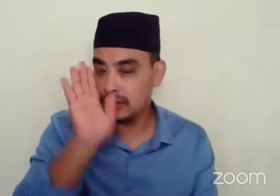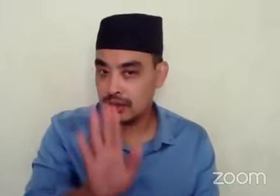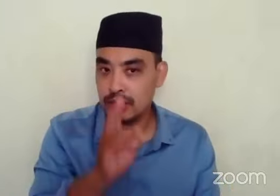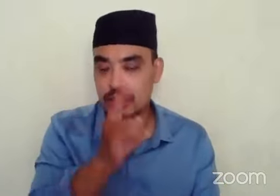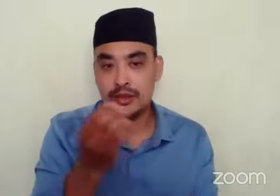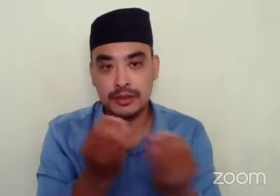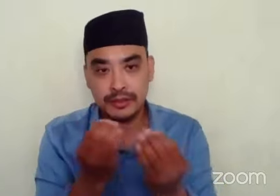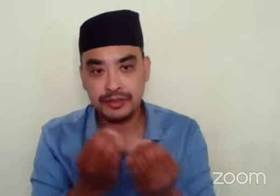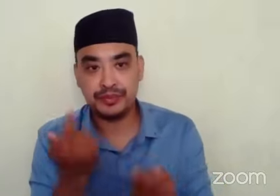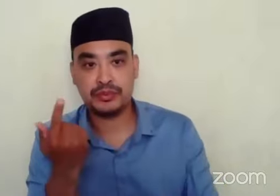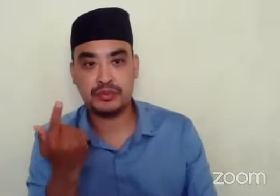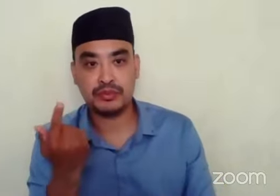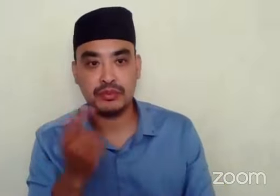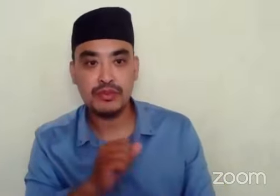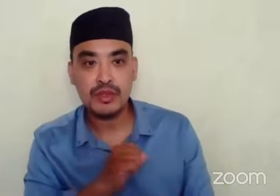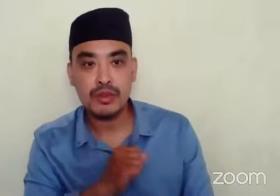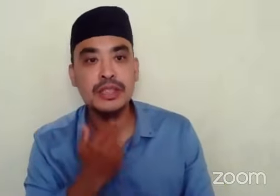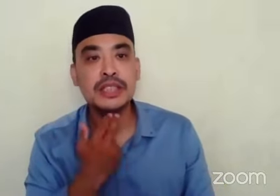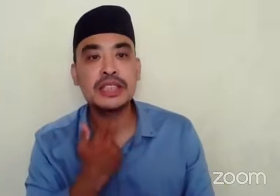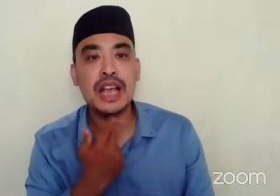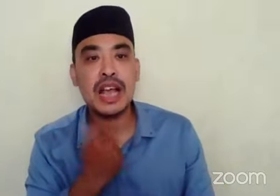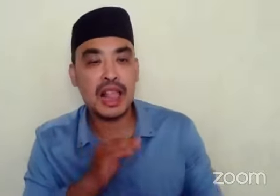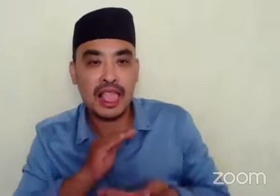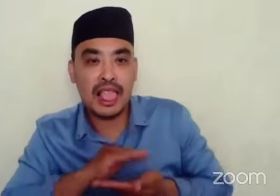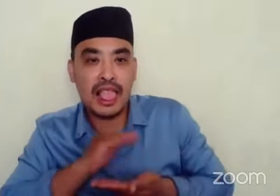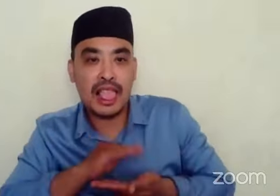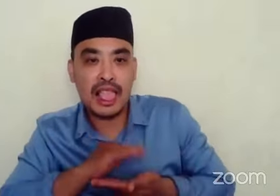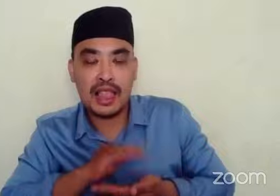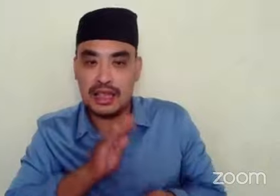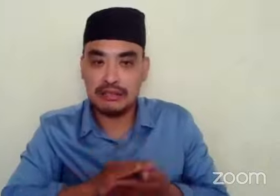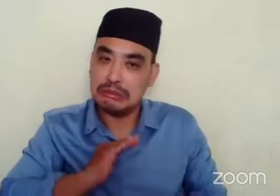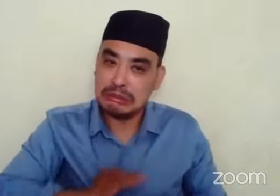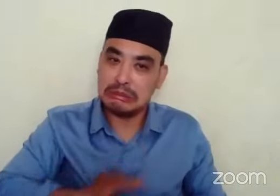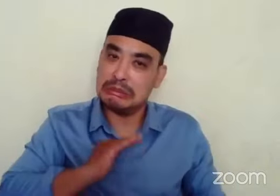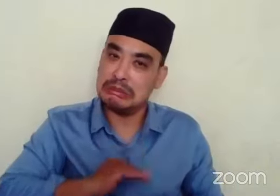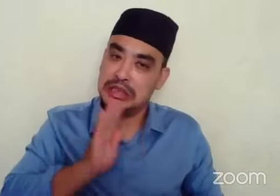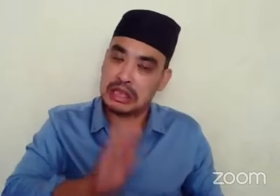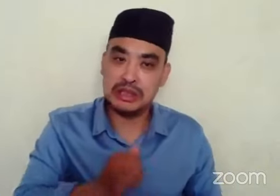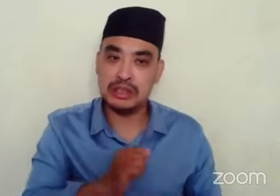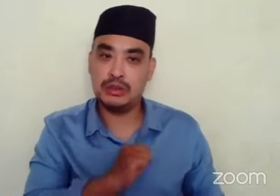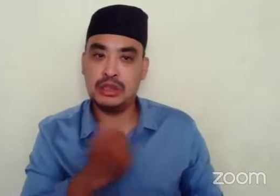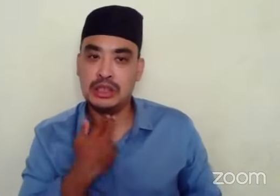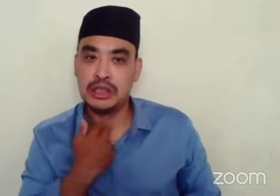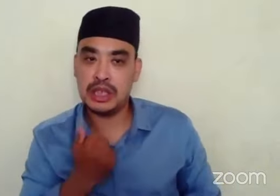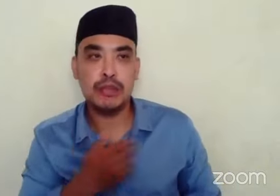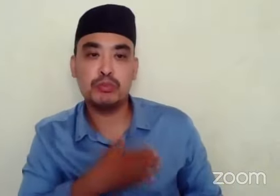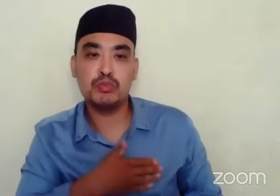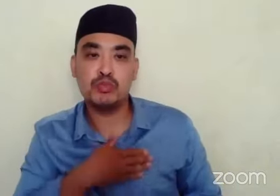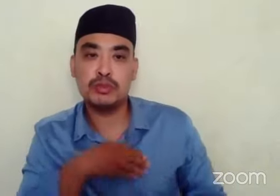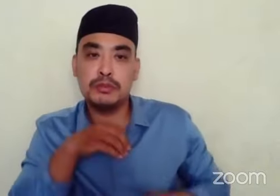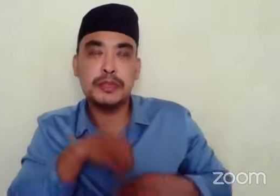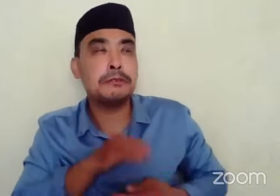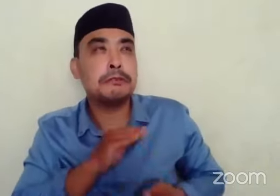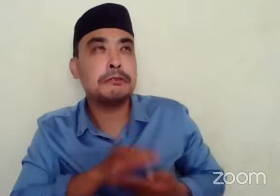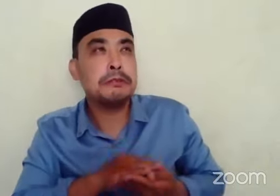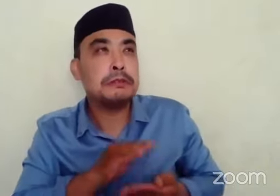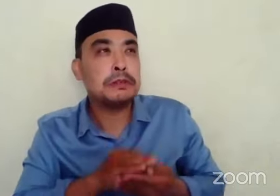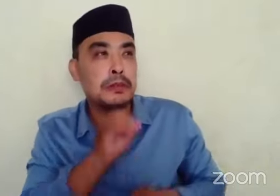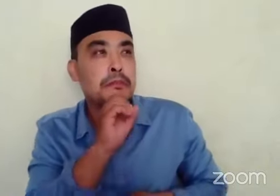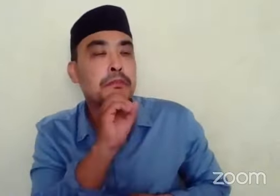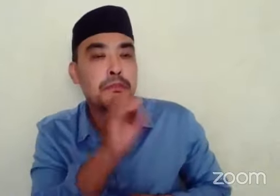गरेर अब यौन इच्छालाई चाहिँ एकदमै धेरै दबाएर राख्ने, अब यौन कुण्ठाहरू चाहिँ मनमा लिएर अरूलाई